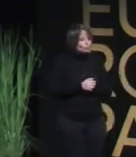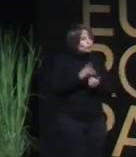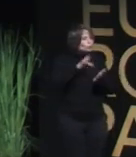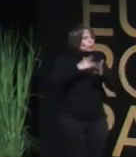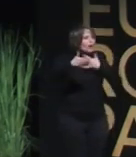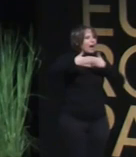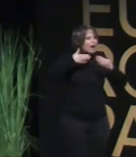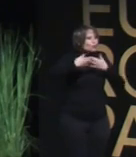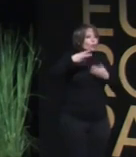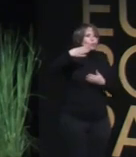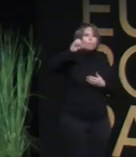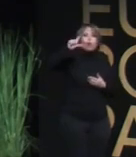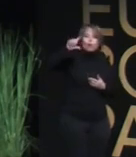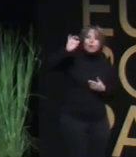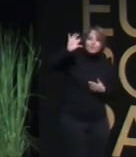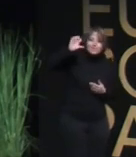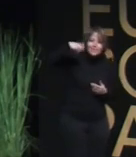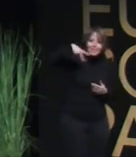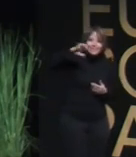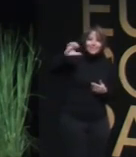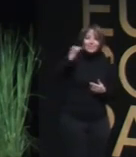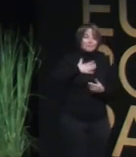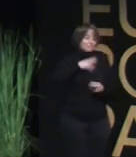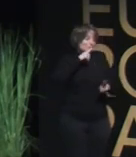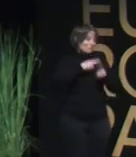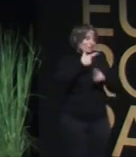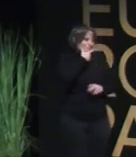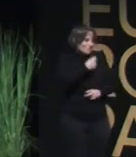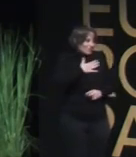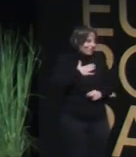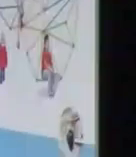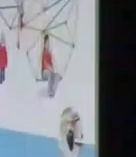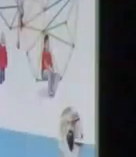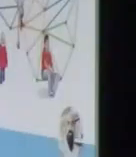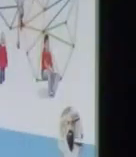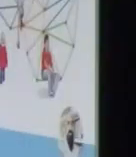Borsomegi Nagy, más fácil el nombre, que era Iván, él decía